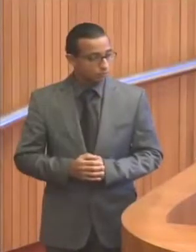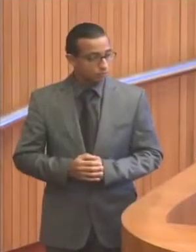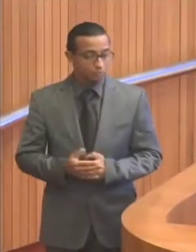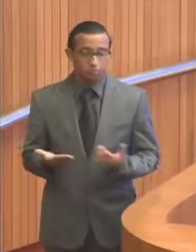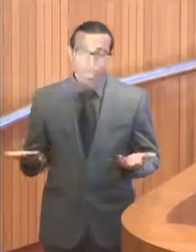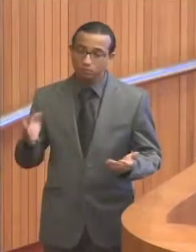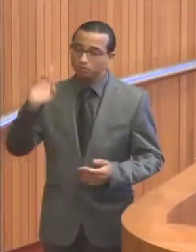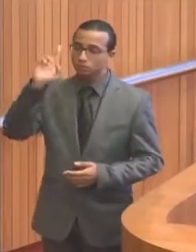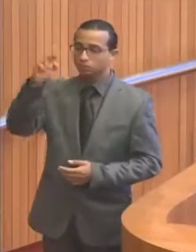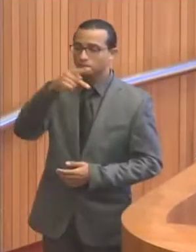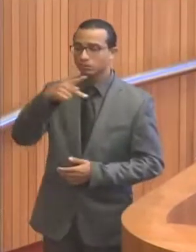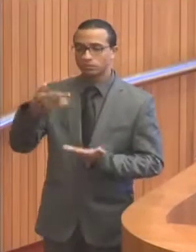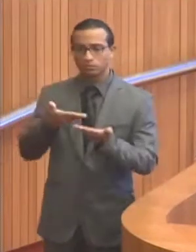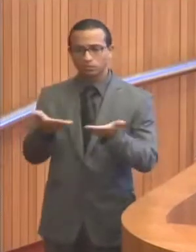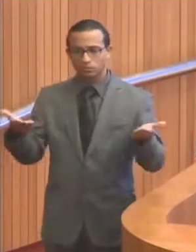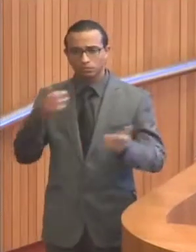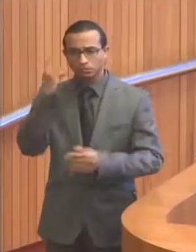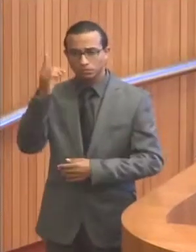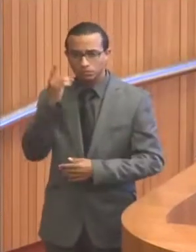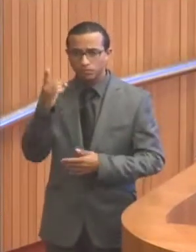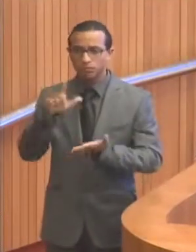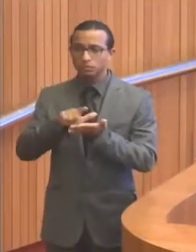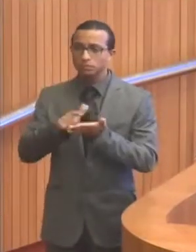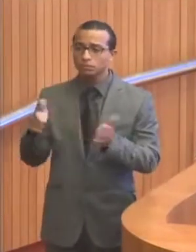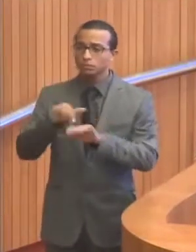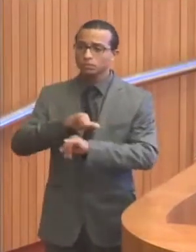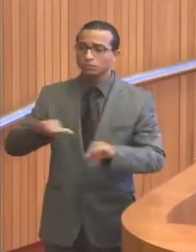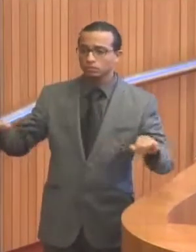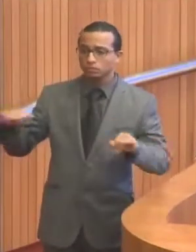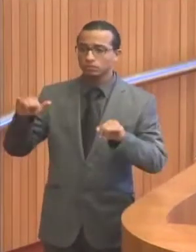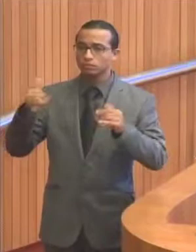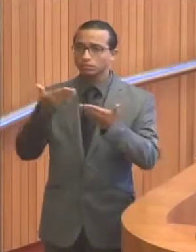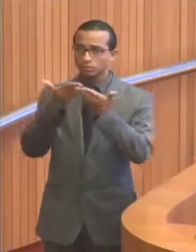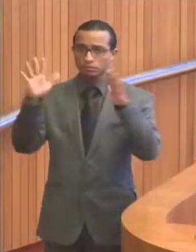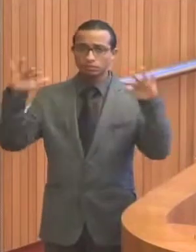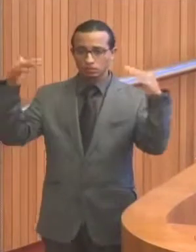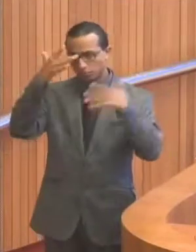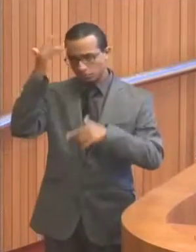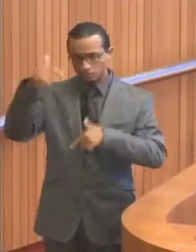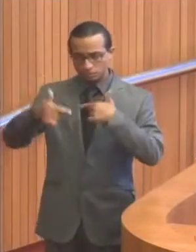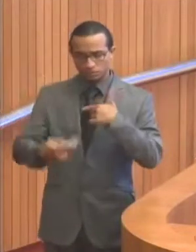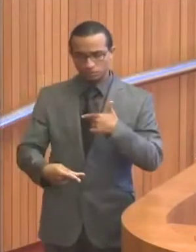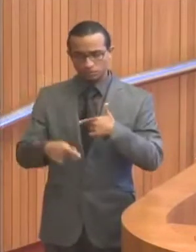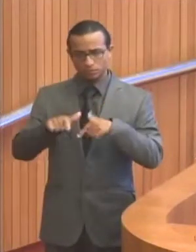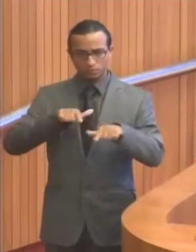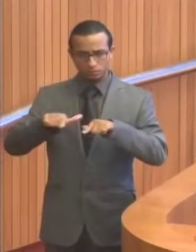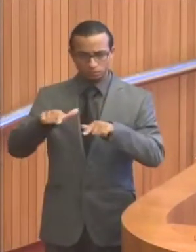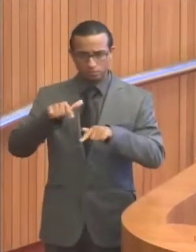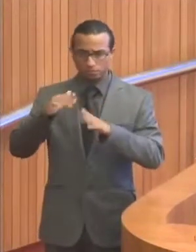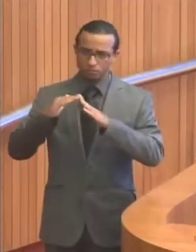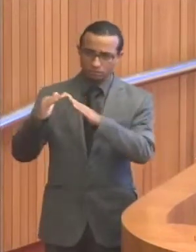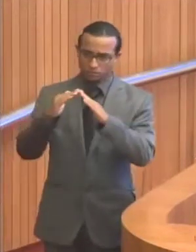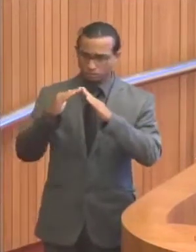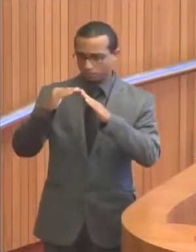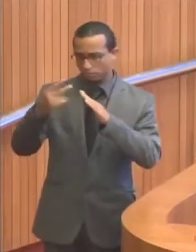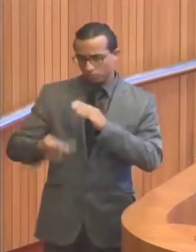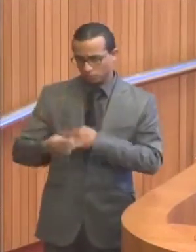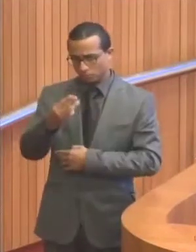Senhor presidente, colegas parlamentares, imprensa, galeria, servidores, povo do Maranhão. Senhor